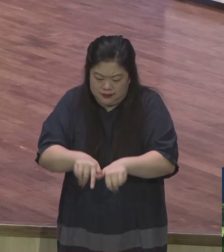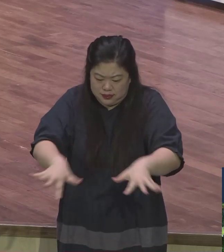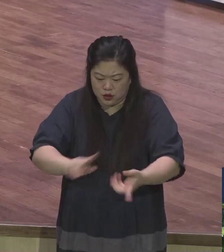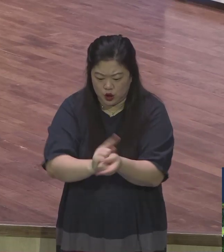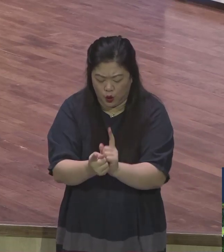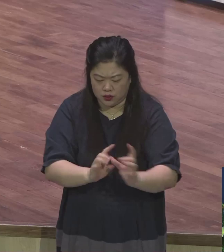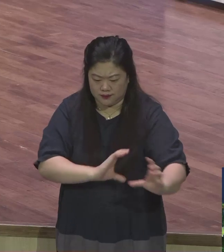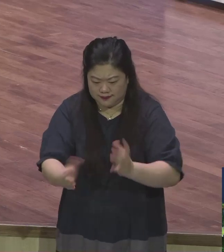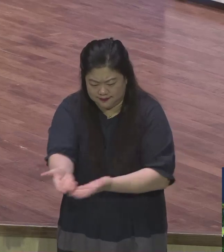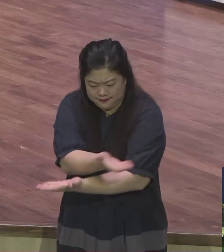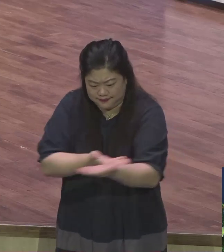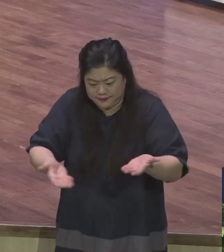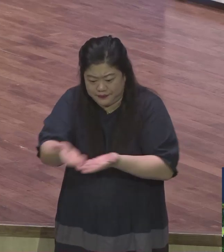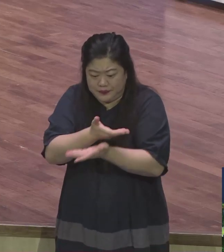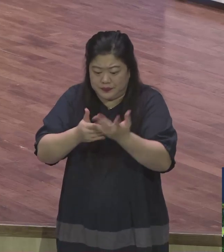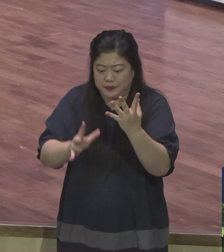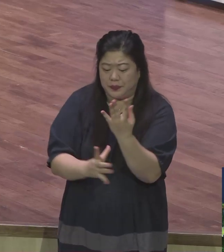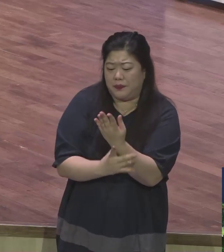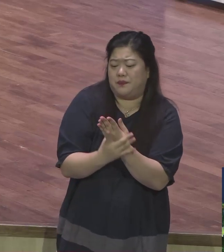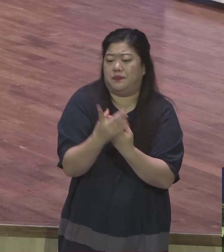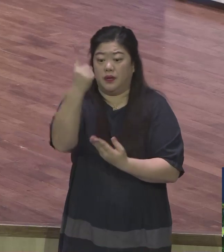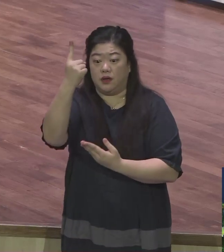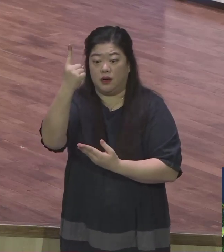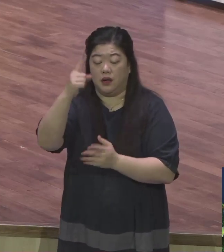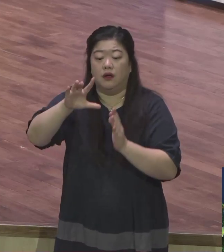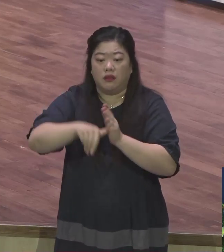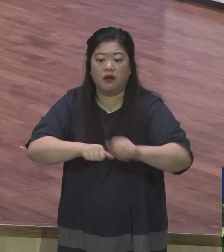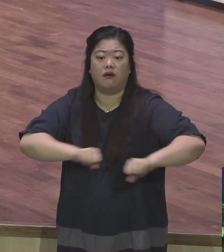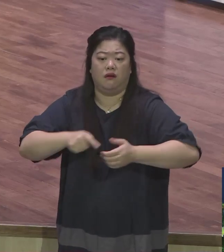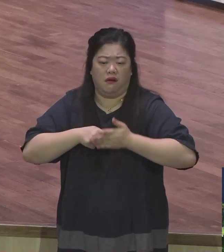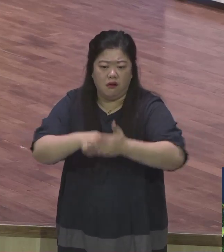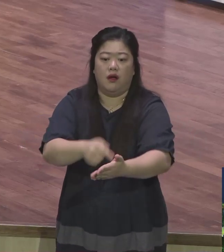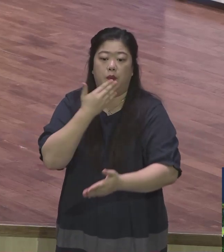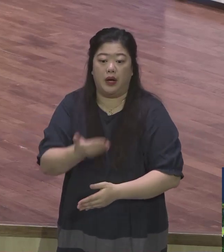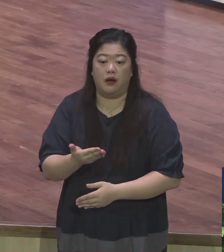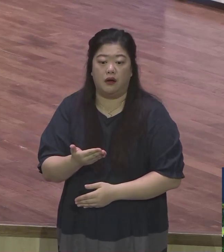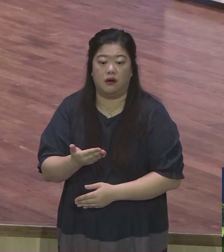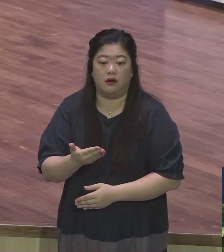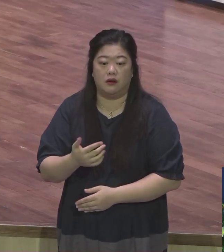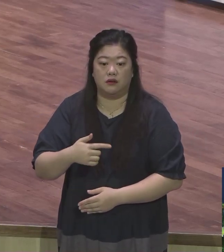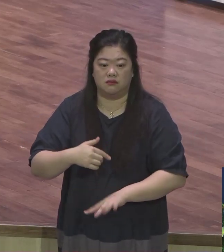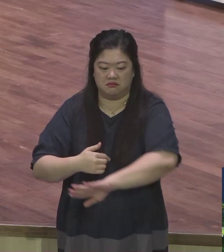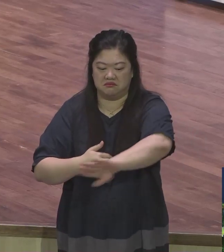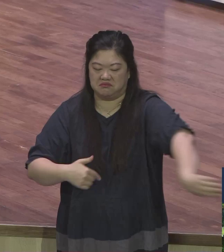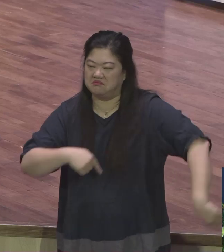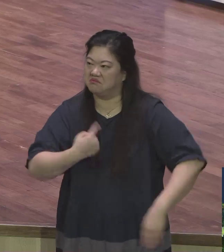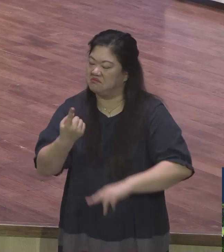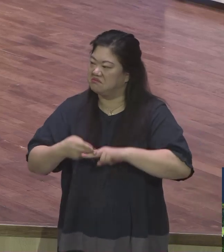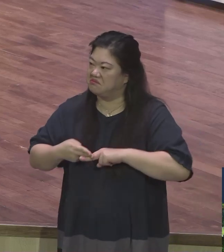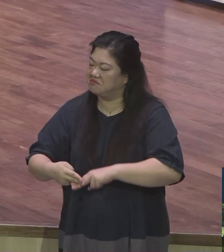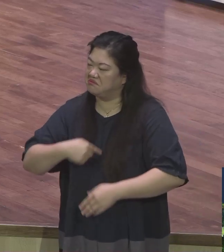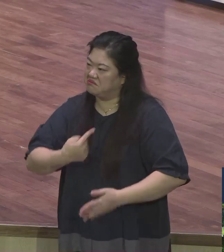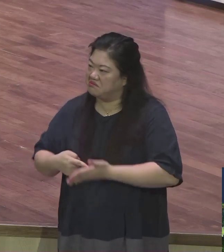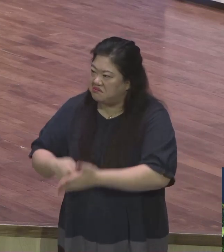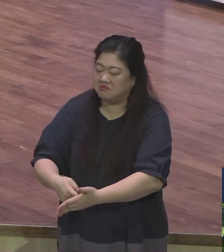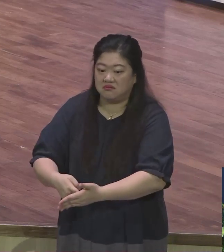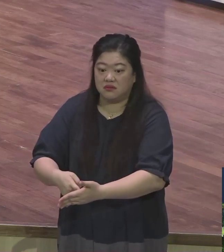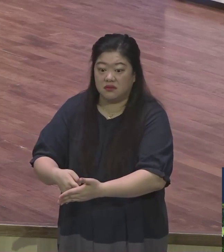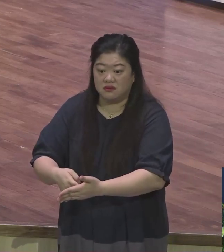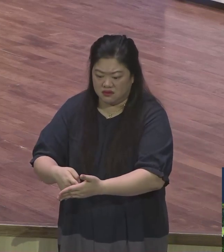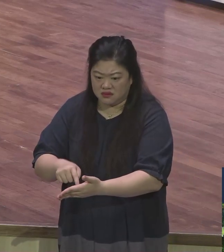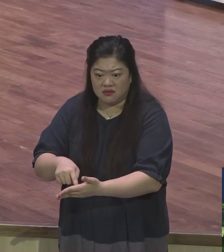소통해서 그렇게 해서 해 나가는 거예요. 그게 아주 중요한 사이 함께 같이 함께 이루어가야 됩니다. 그래서